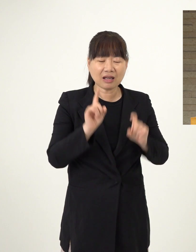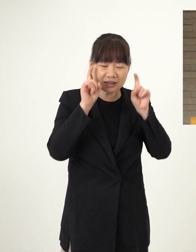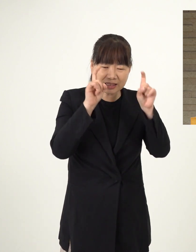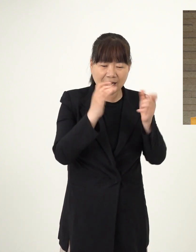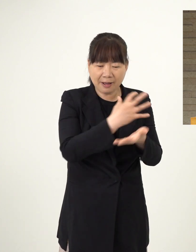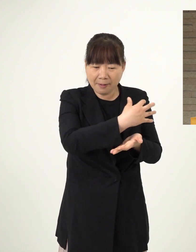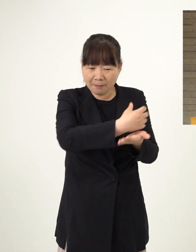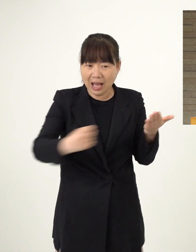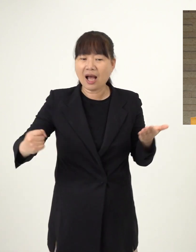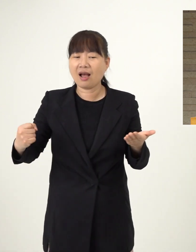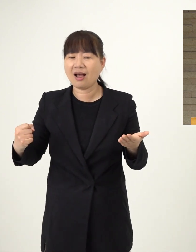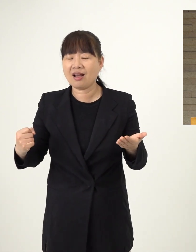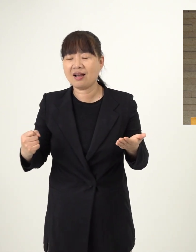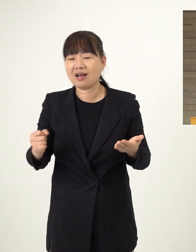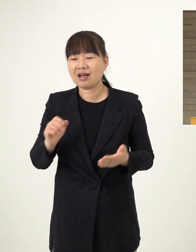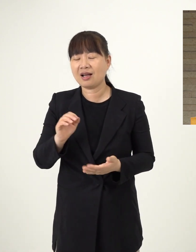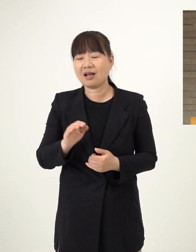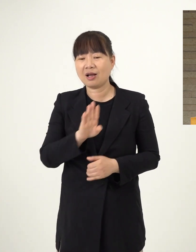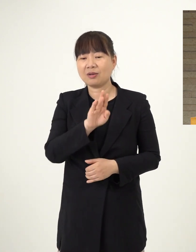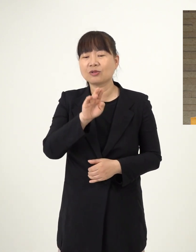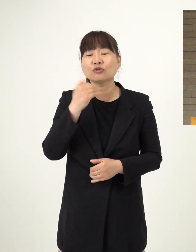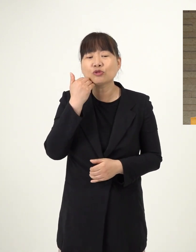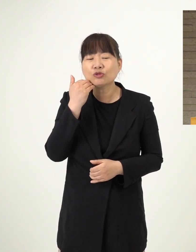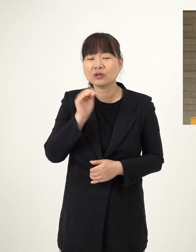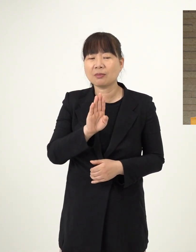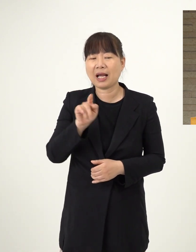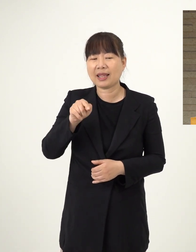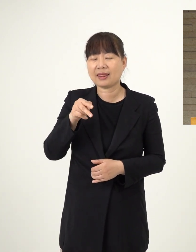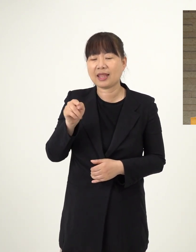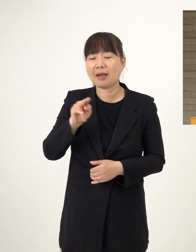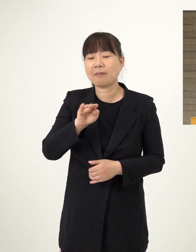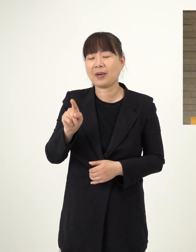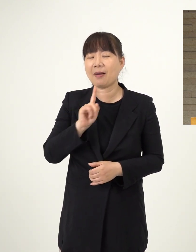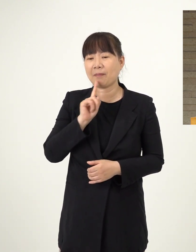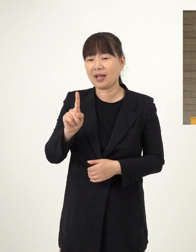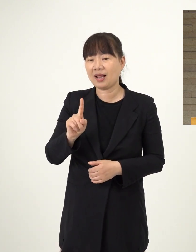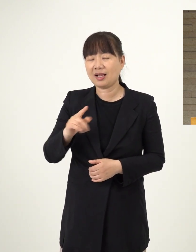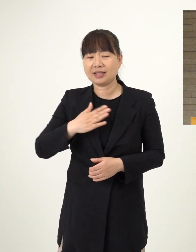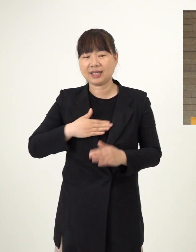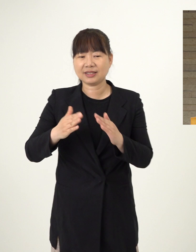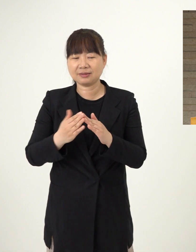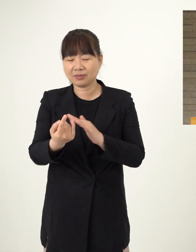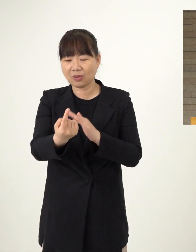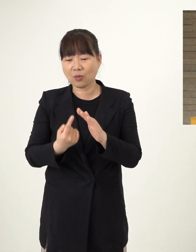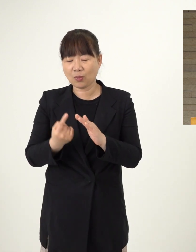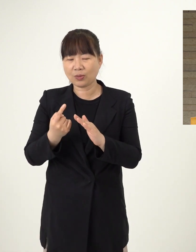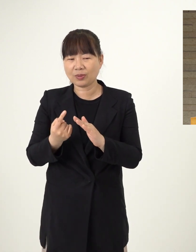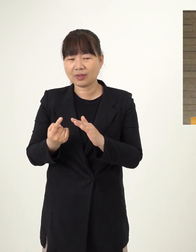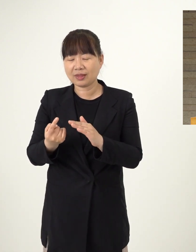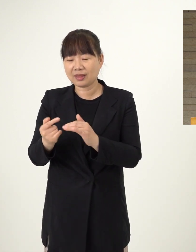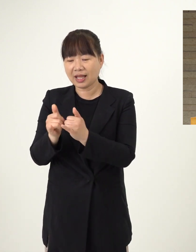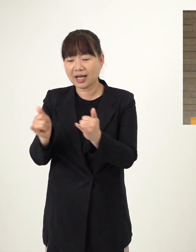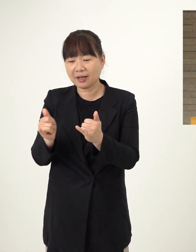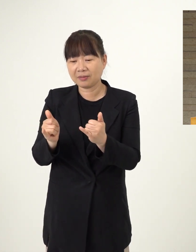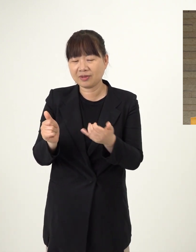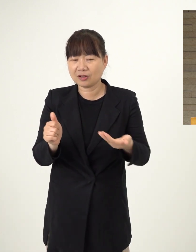양을 빼앗아다가 밧세바를 얘기하는 거죠. 자기 집에 찾아온 행인을